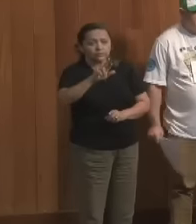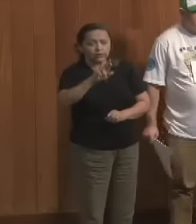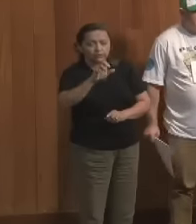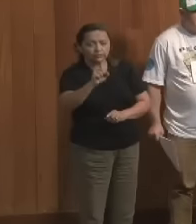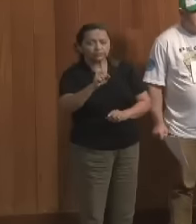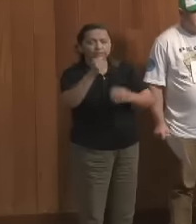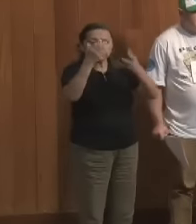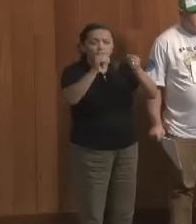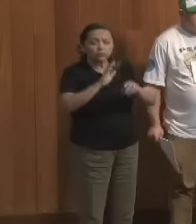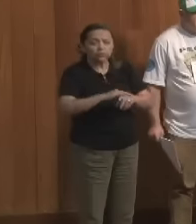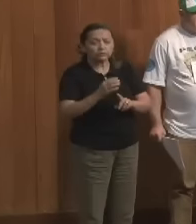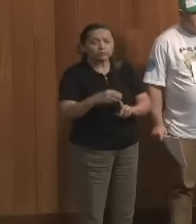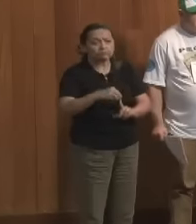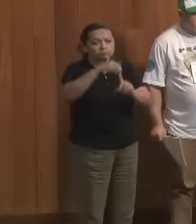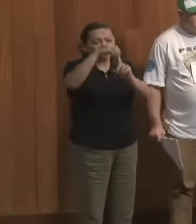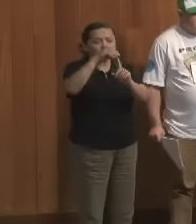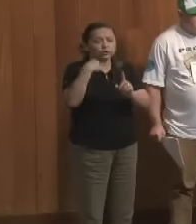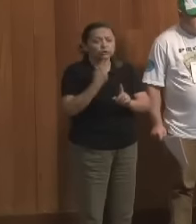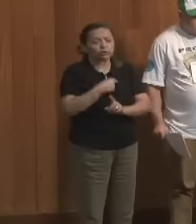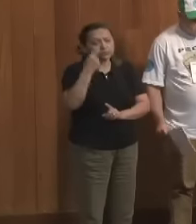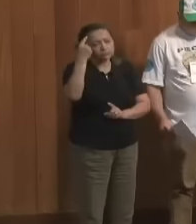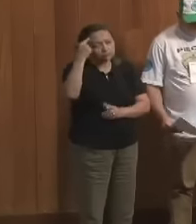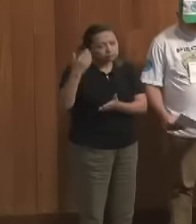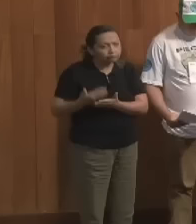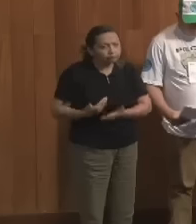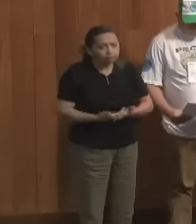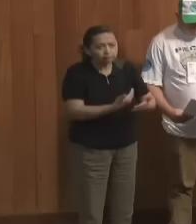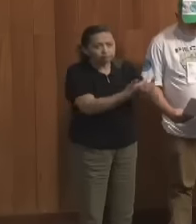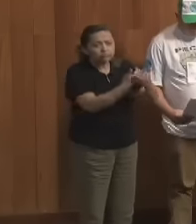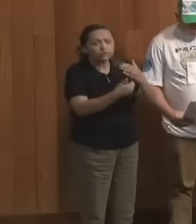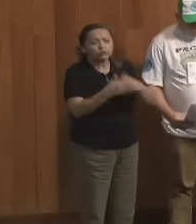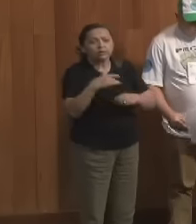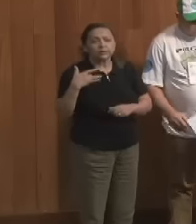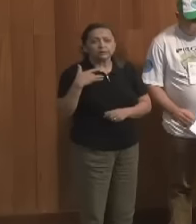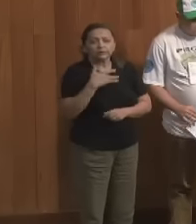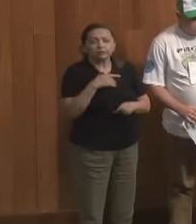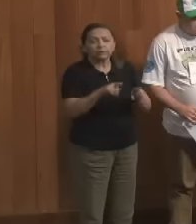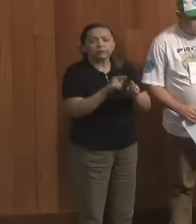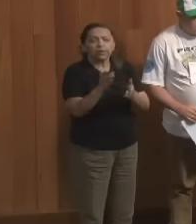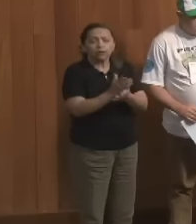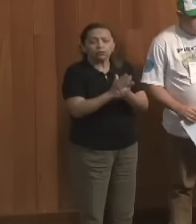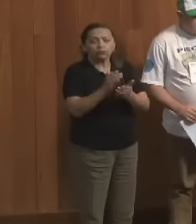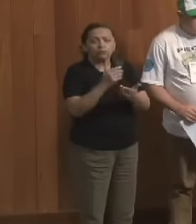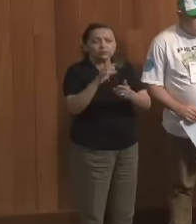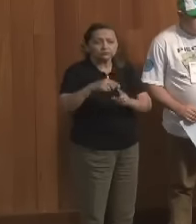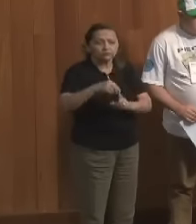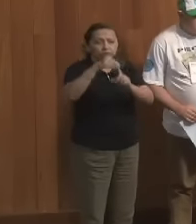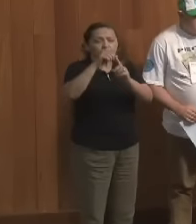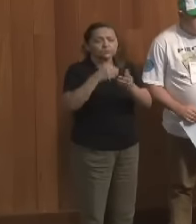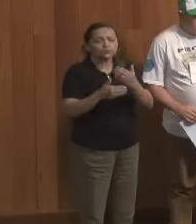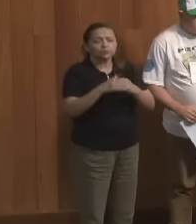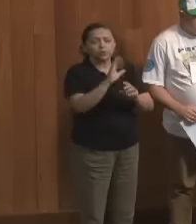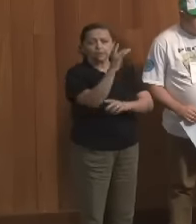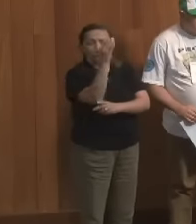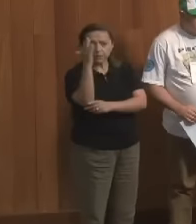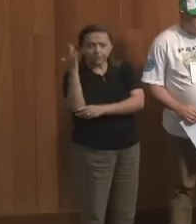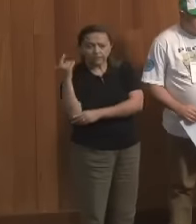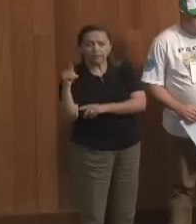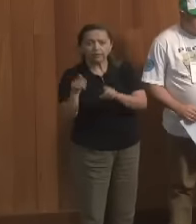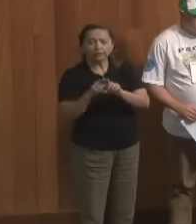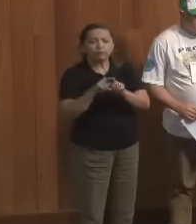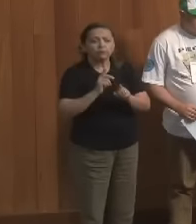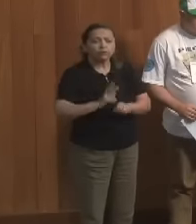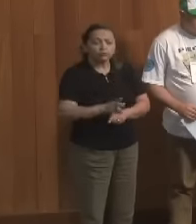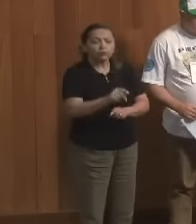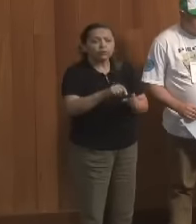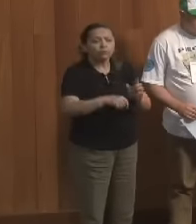das prioridades que nós pensamos em relação à saúde e algumas em relação ao meio ambiente. E depois eu